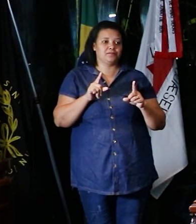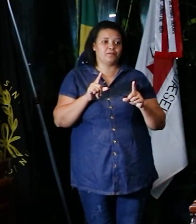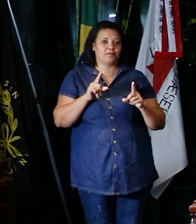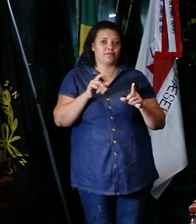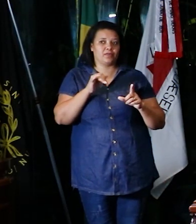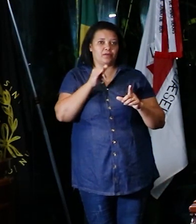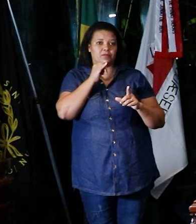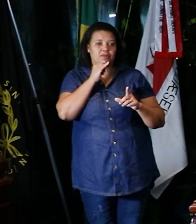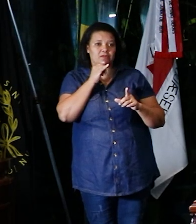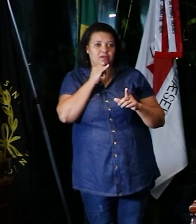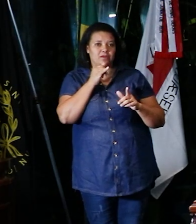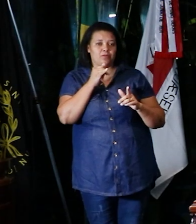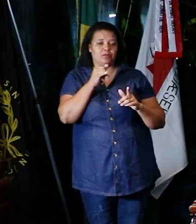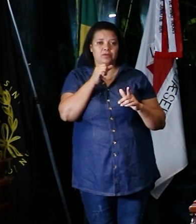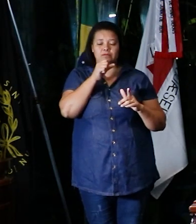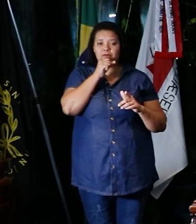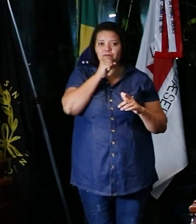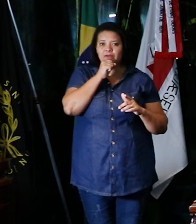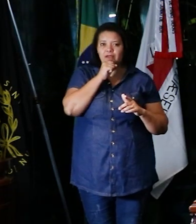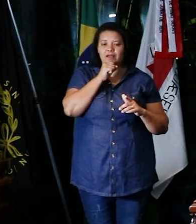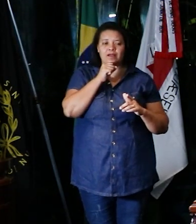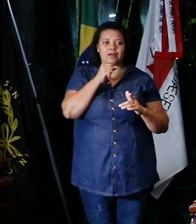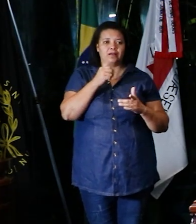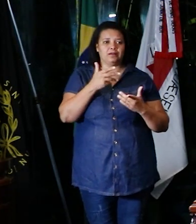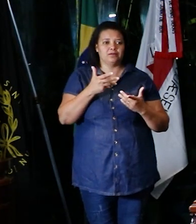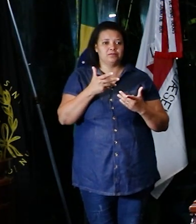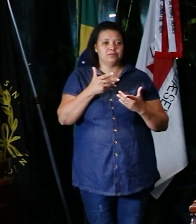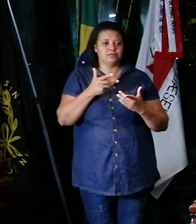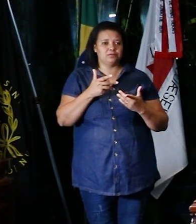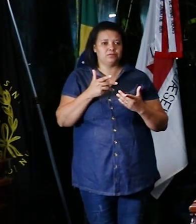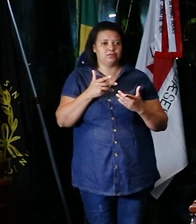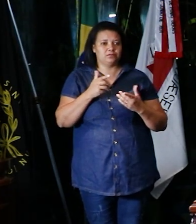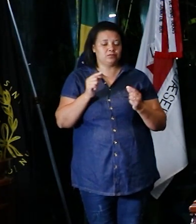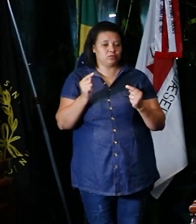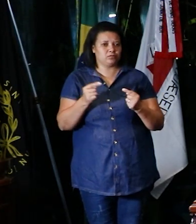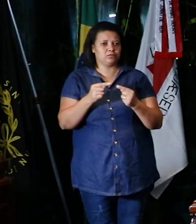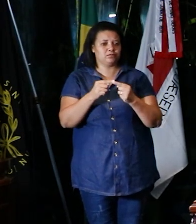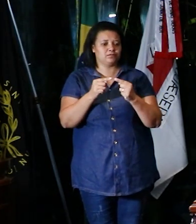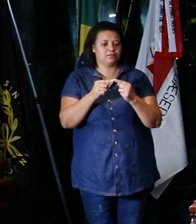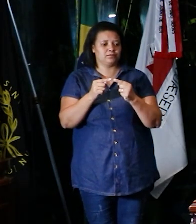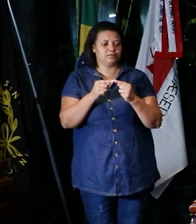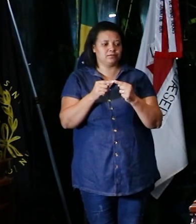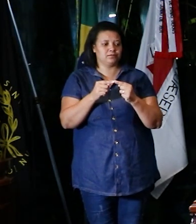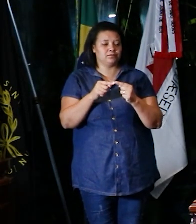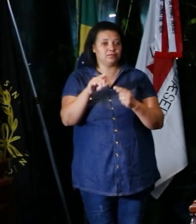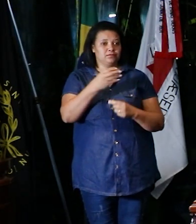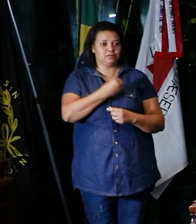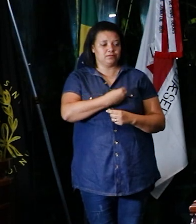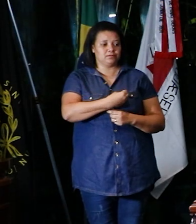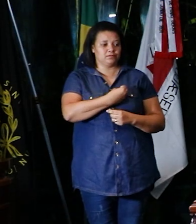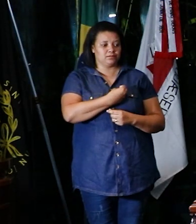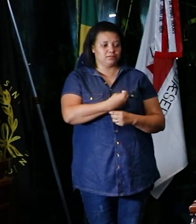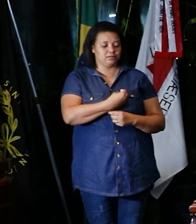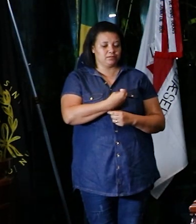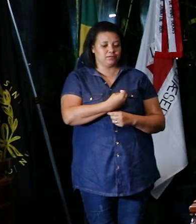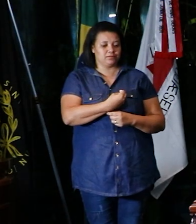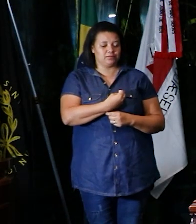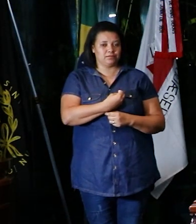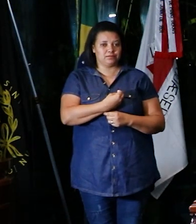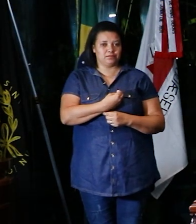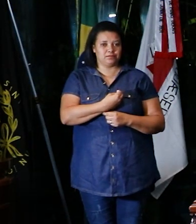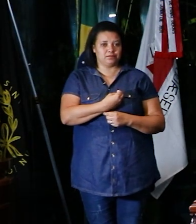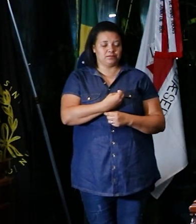os pares dele, quer dizer, eu acho que ele, na vida dele, não